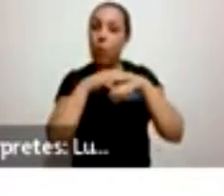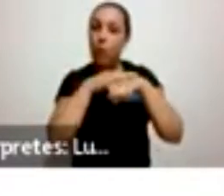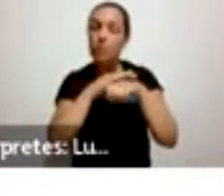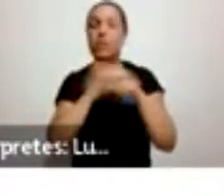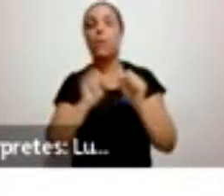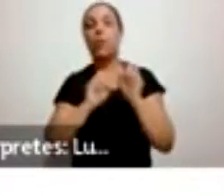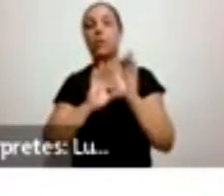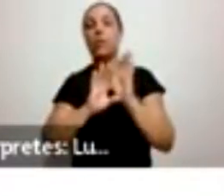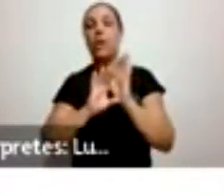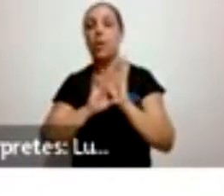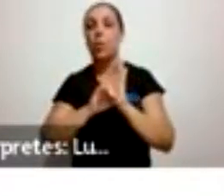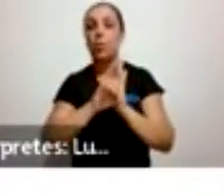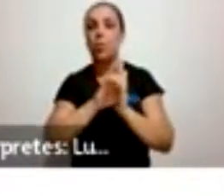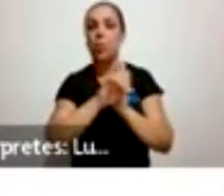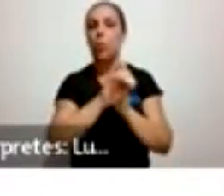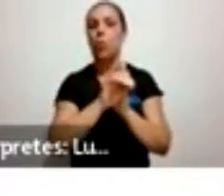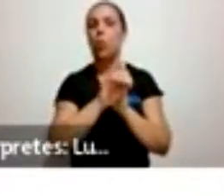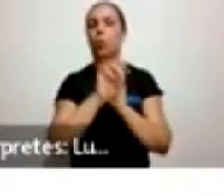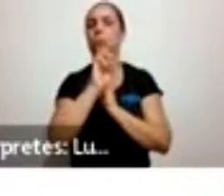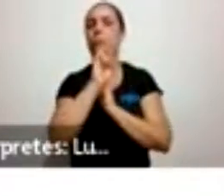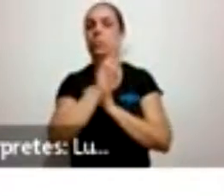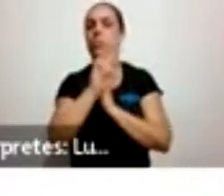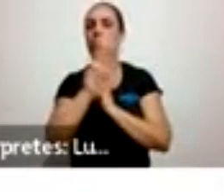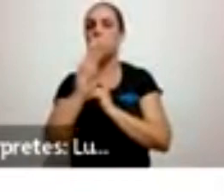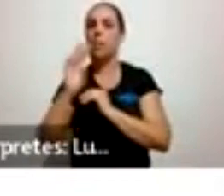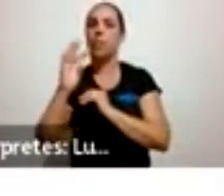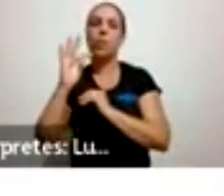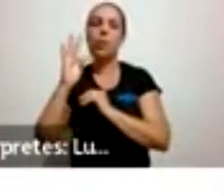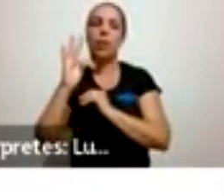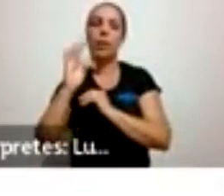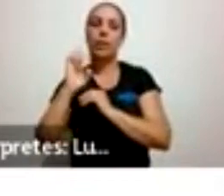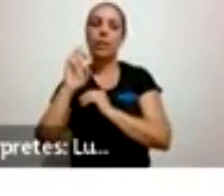desse site aí e marcar uma consulta.